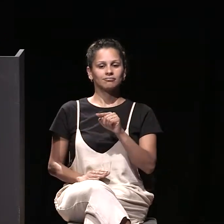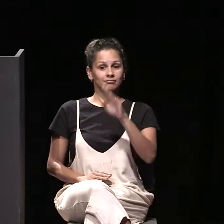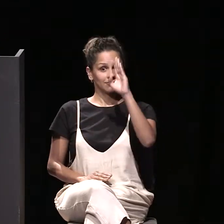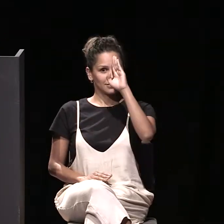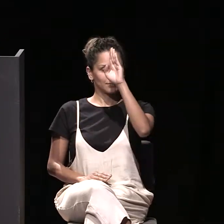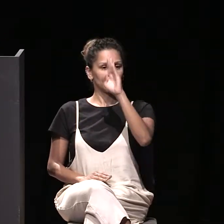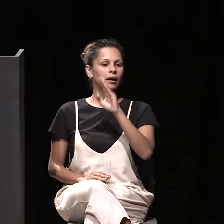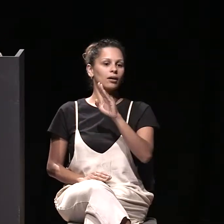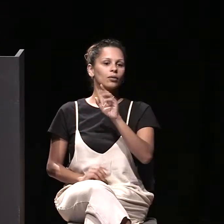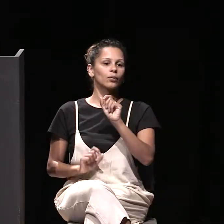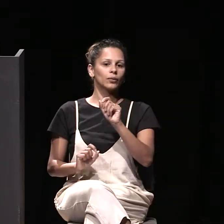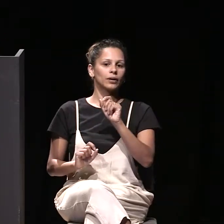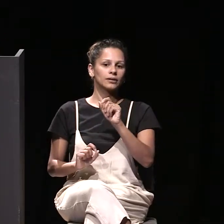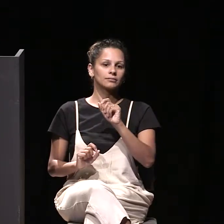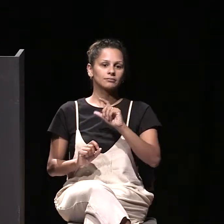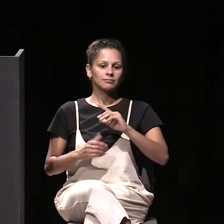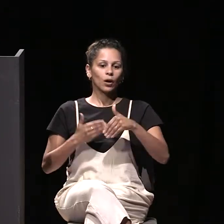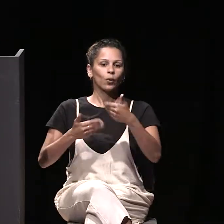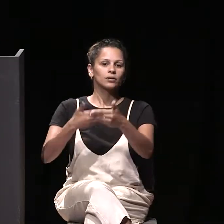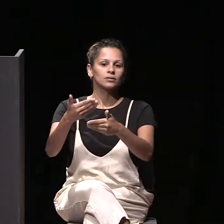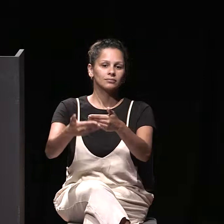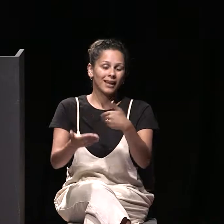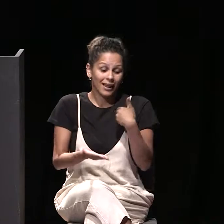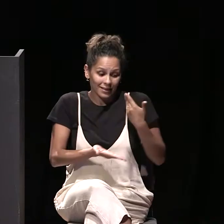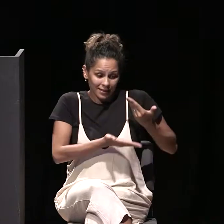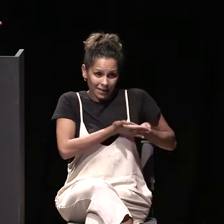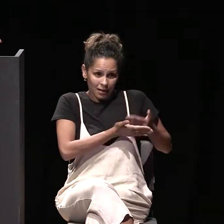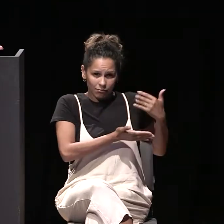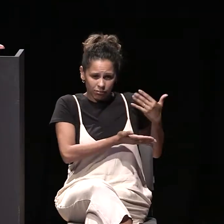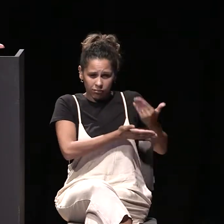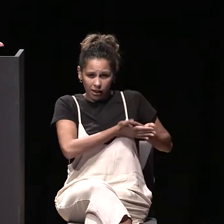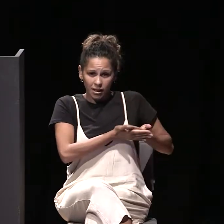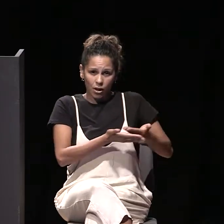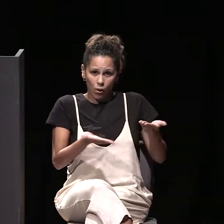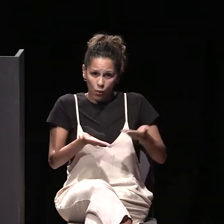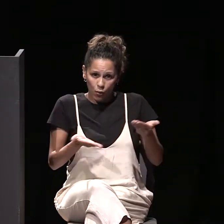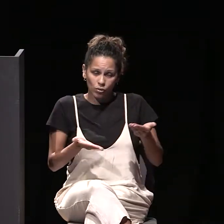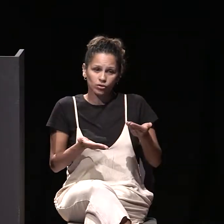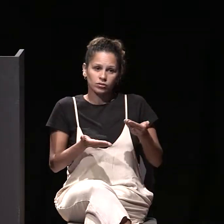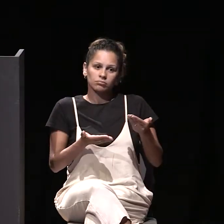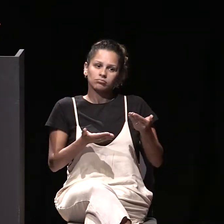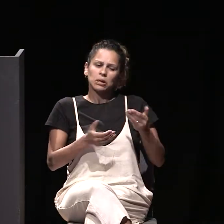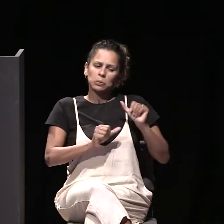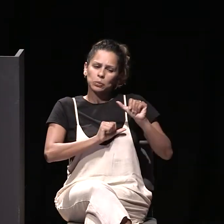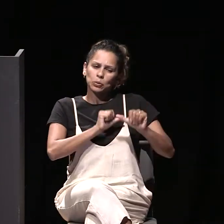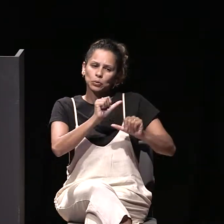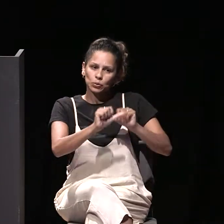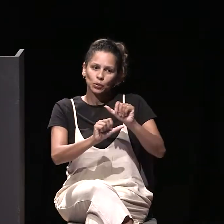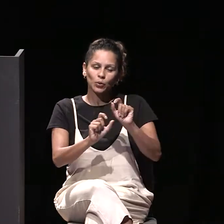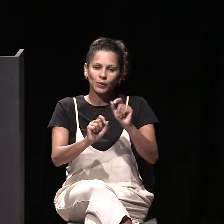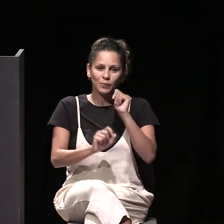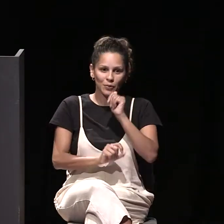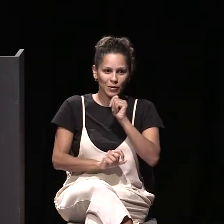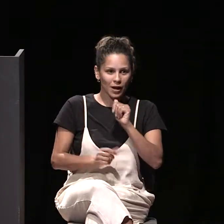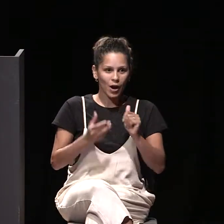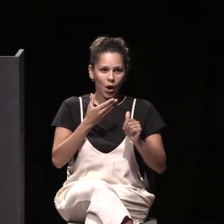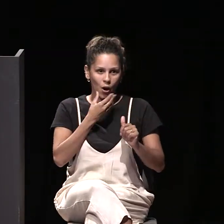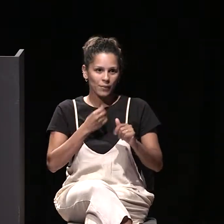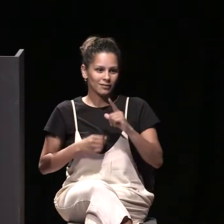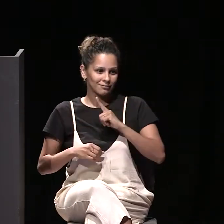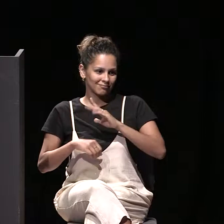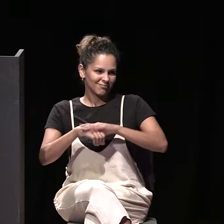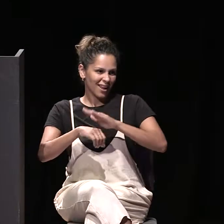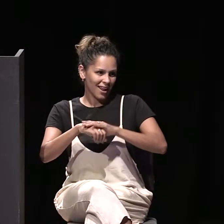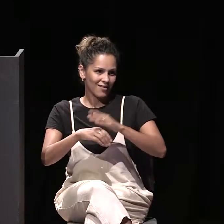porque até hoje, onde muita coisa tem mudado, a mulher e o homem estão dividindo tarefas de casa, mas ainda o